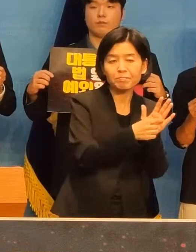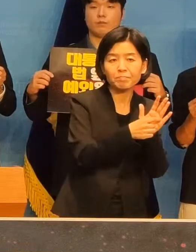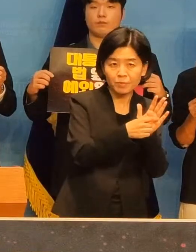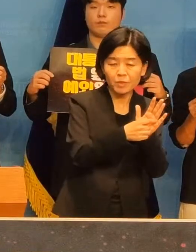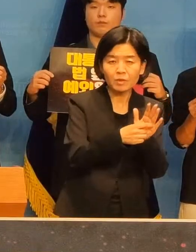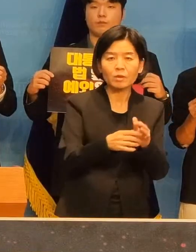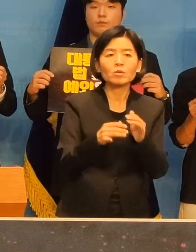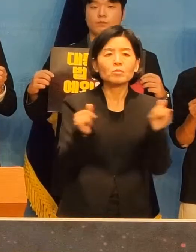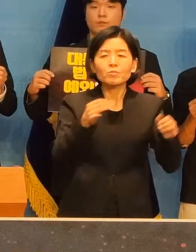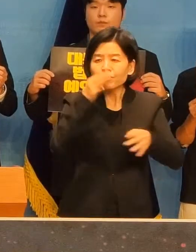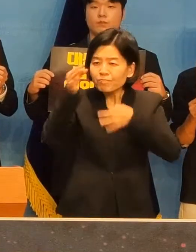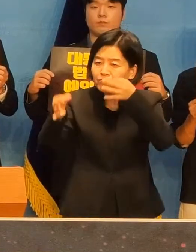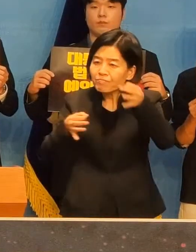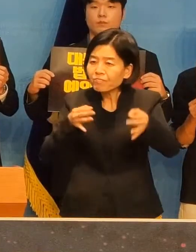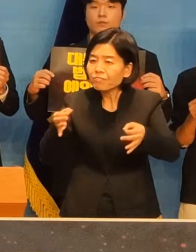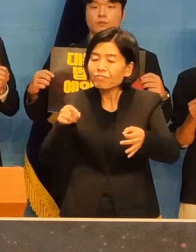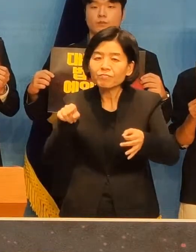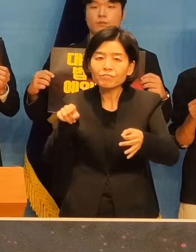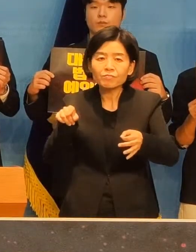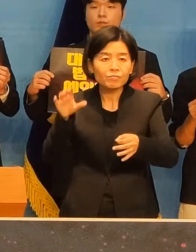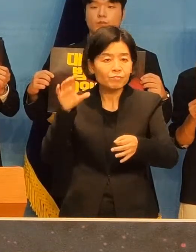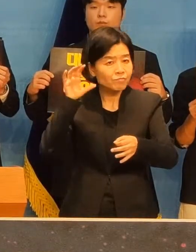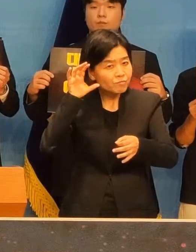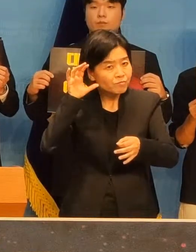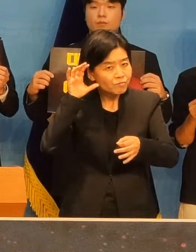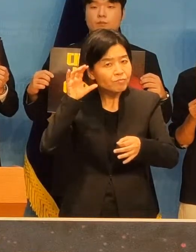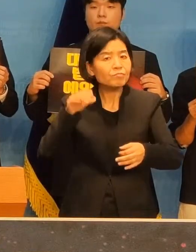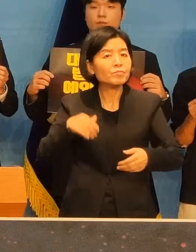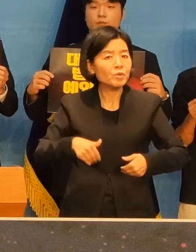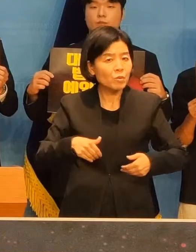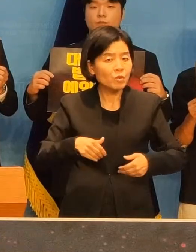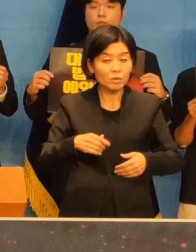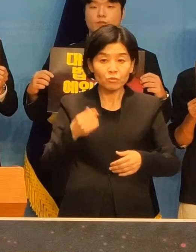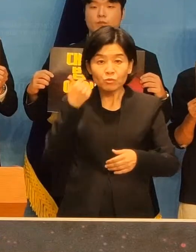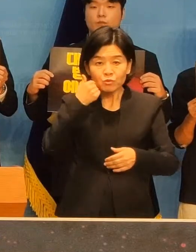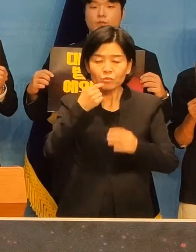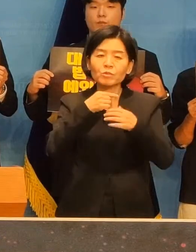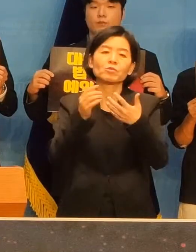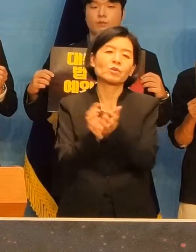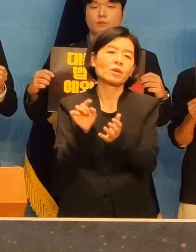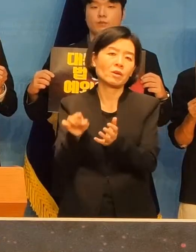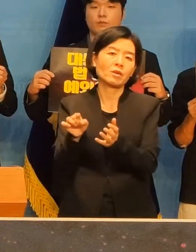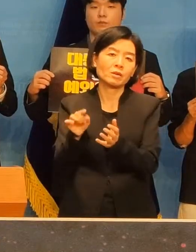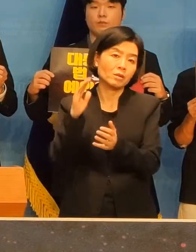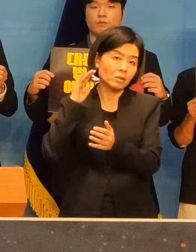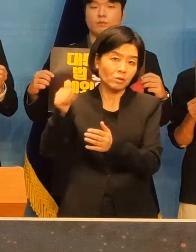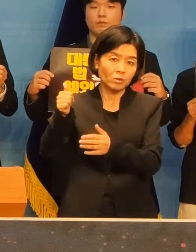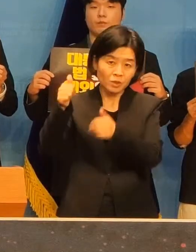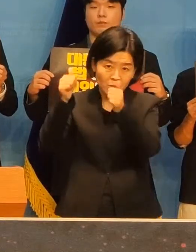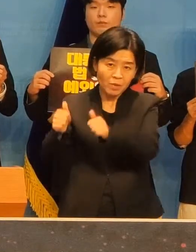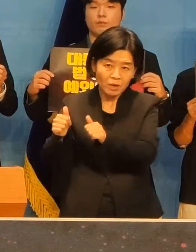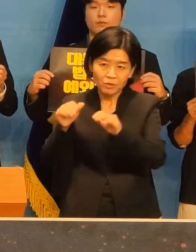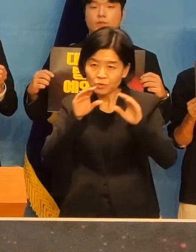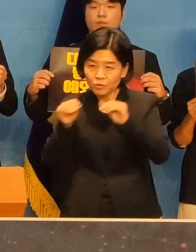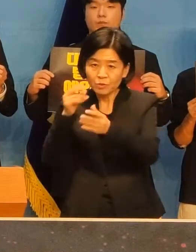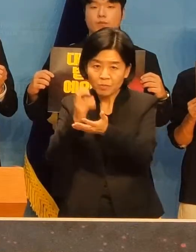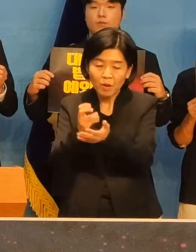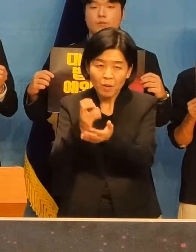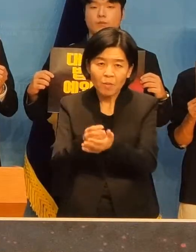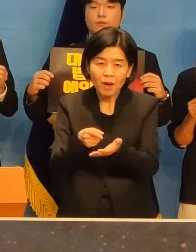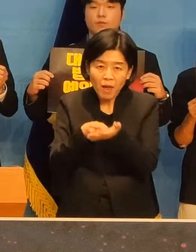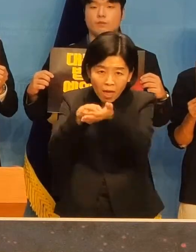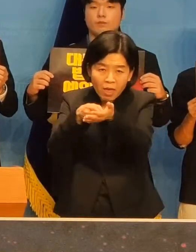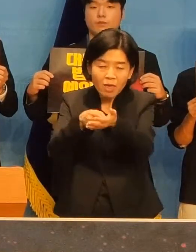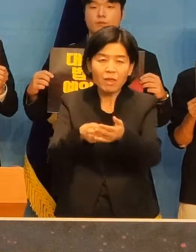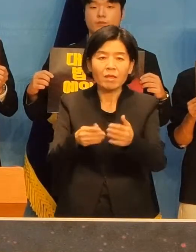국민의 목소리에 더 귀를 기울여야 할 여당은 대통령의 재판 중지법까지 발의하고